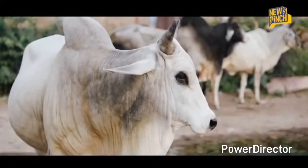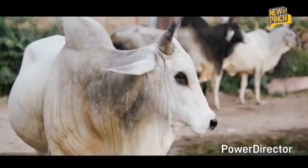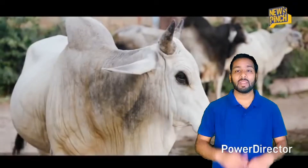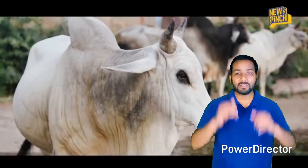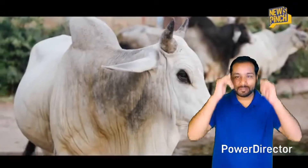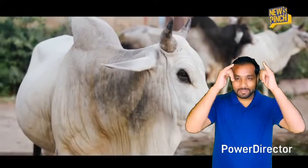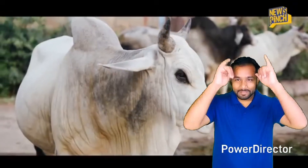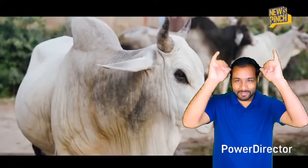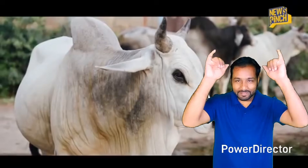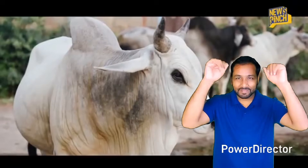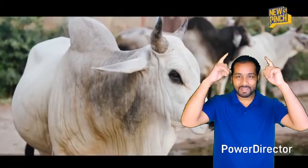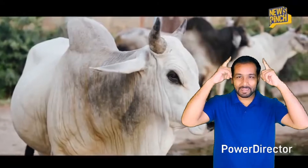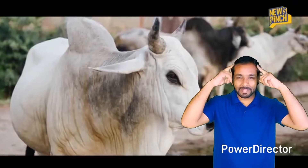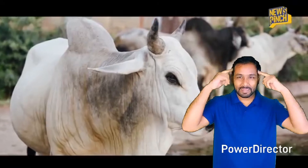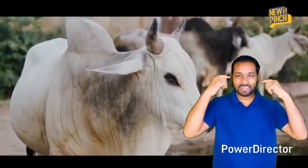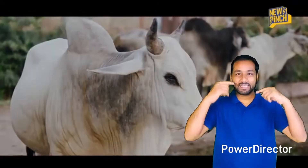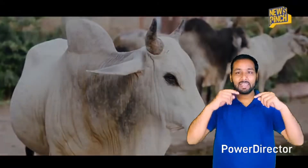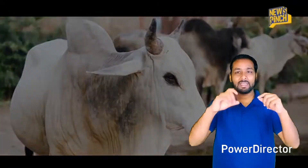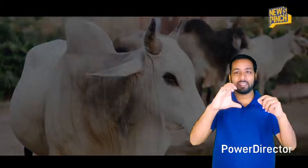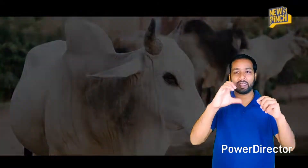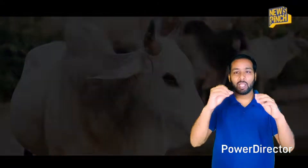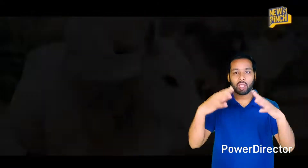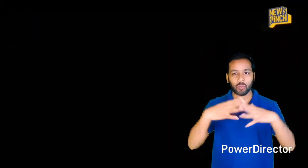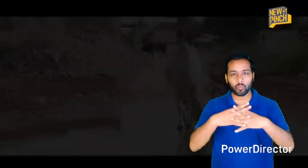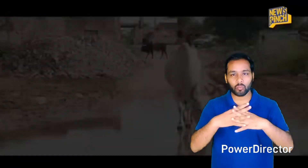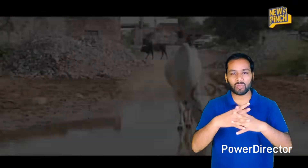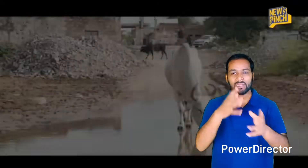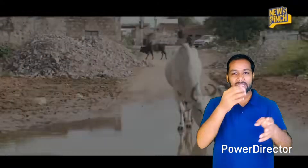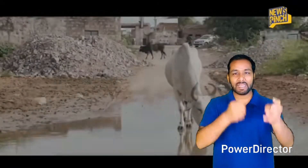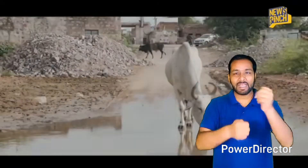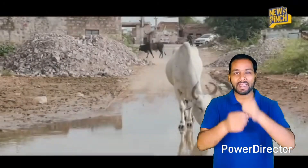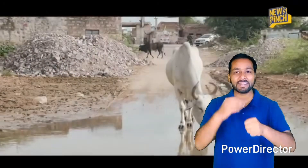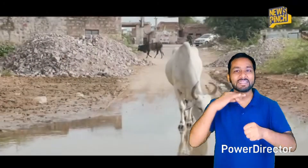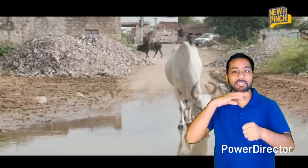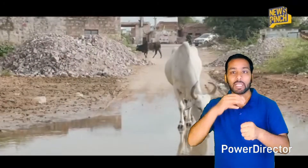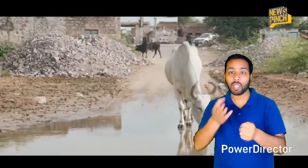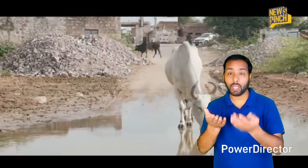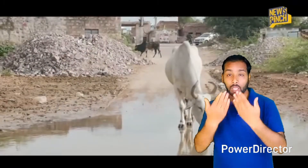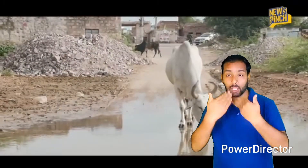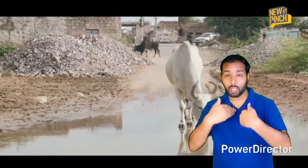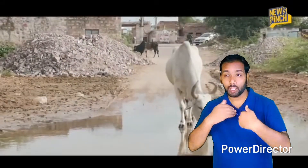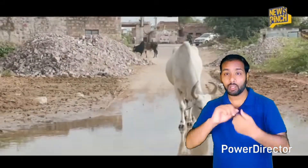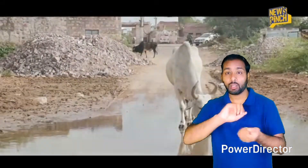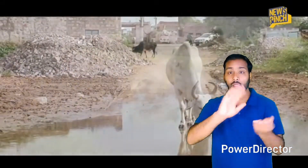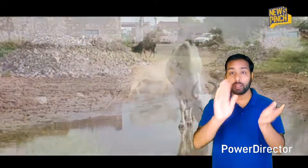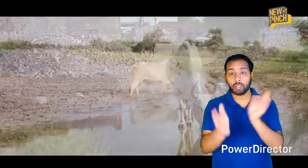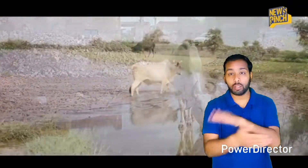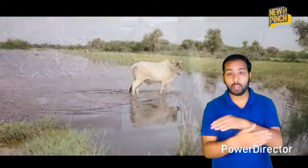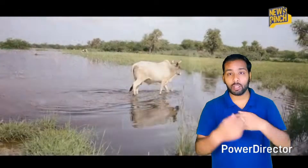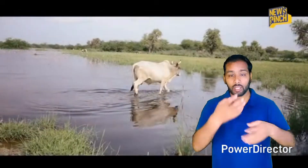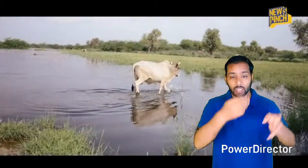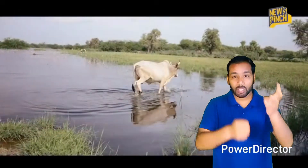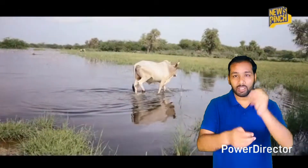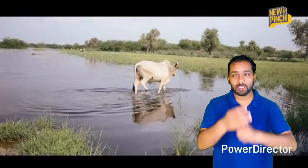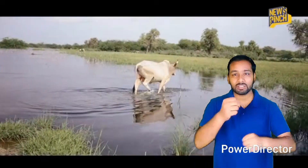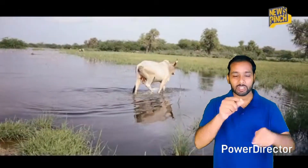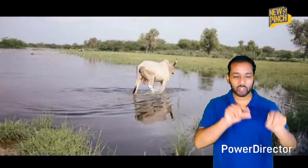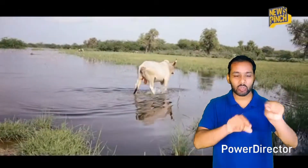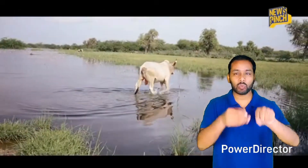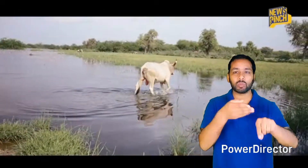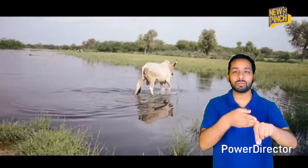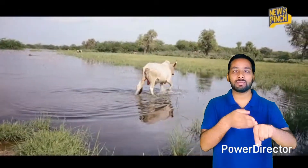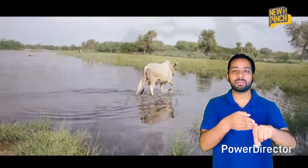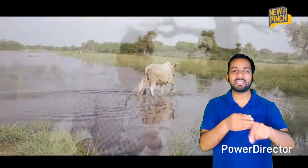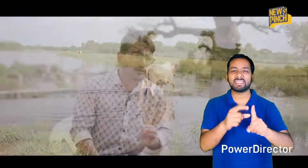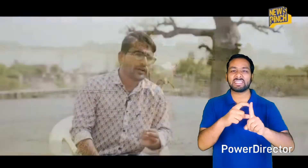हमारे पशु है वो यही पानी पीते हैं, छोड़ दे थोड़ा सा भी तो इस पानी में जाकर के पी के आते हैं। जो घास होती है वो चर के